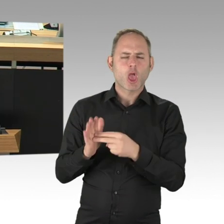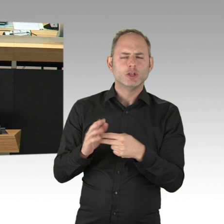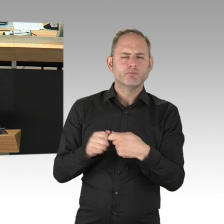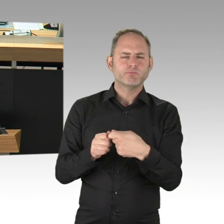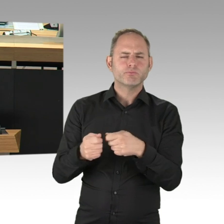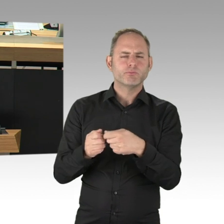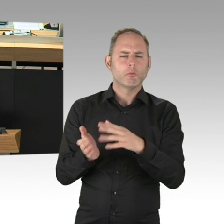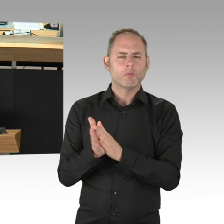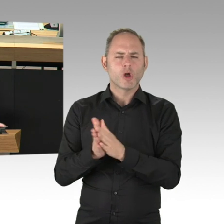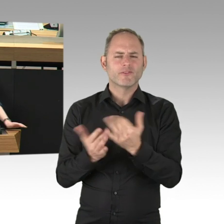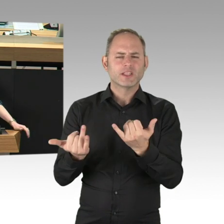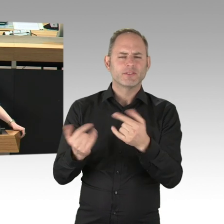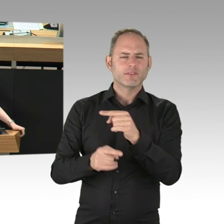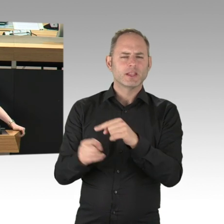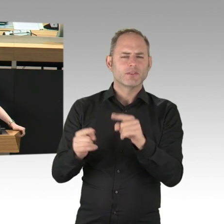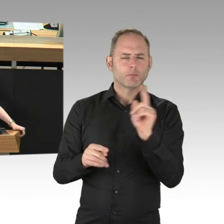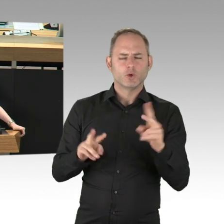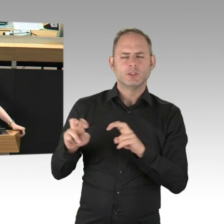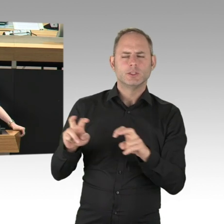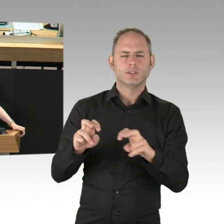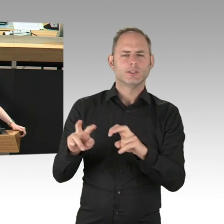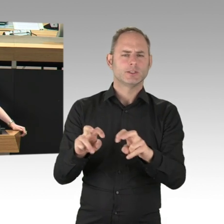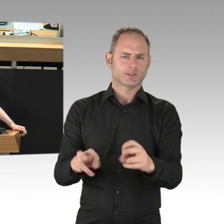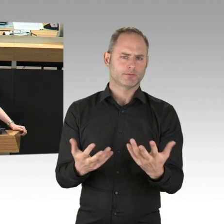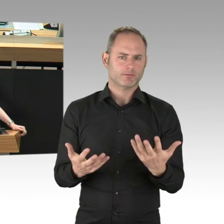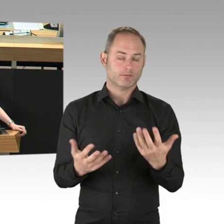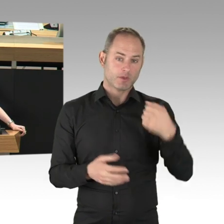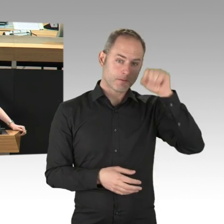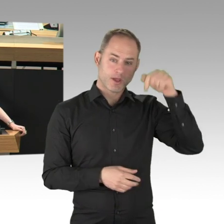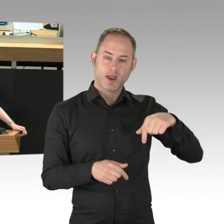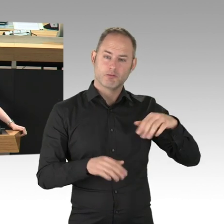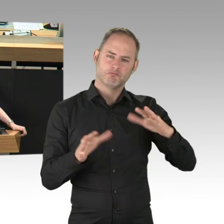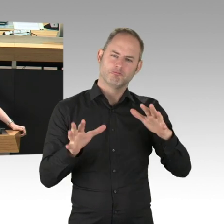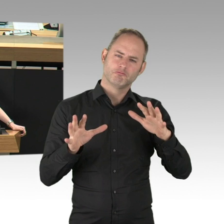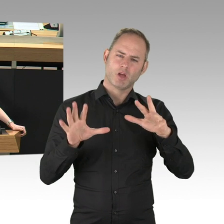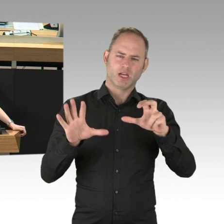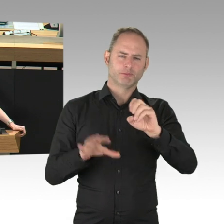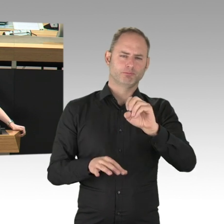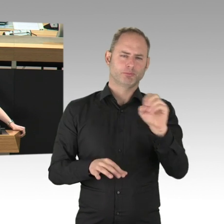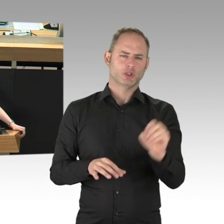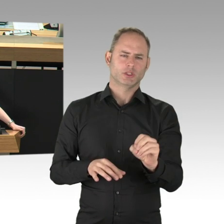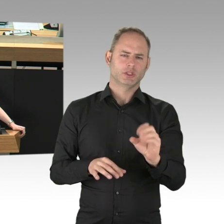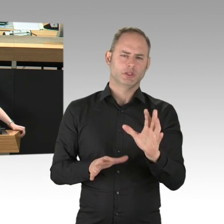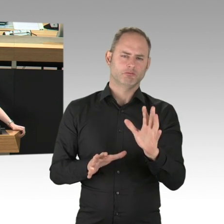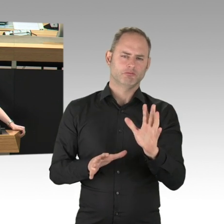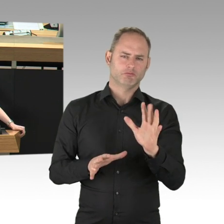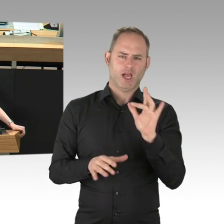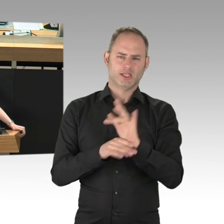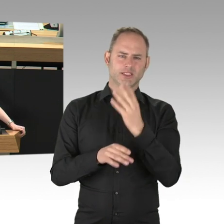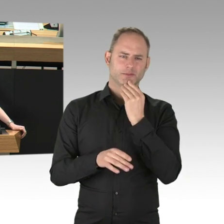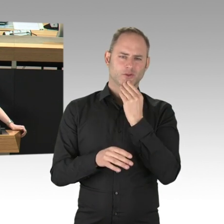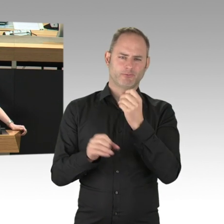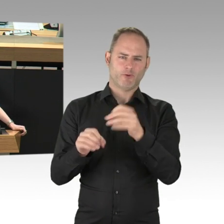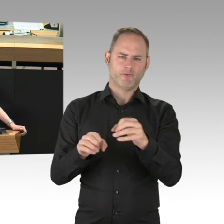der Agentur der Europäischen Union für Grundrechte gaben die Opfer an, immerhin zu 41% einen muslimischen Hintergrund der Täter